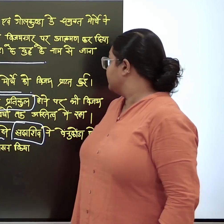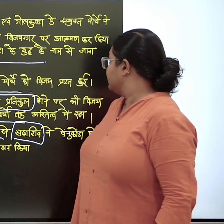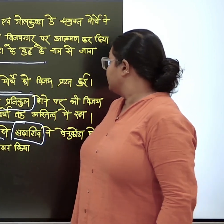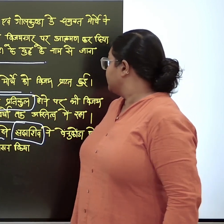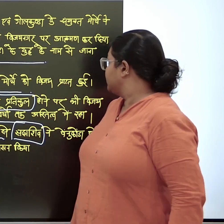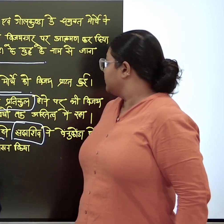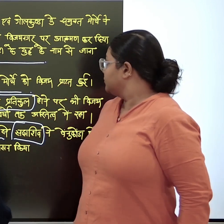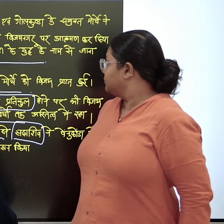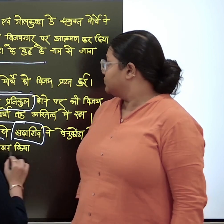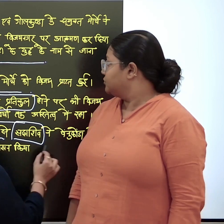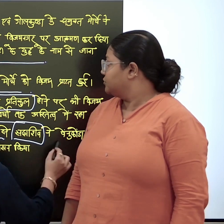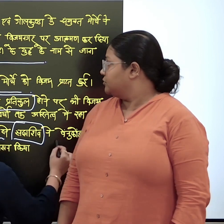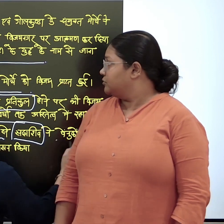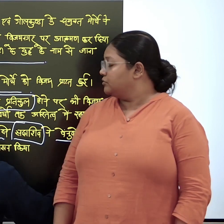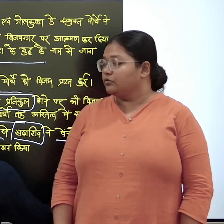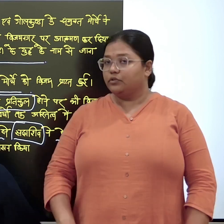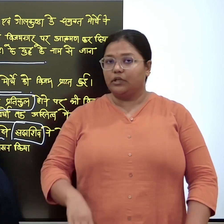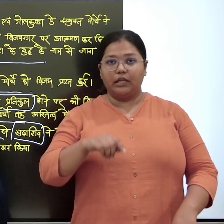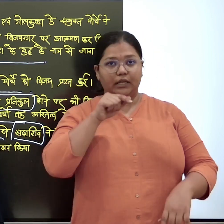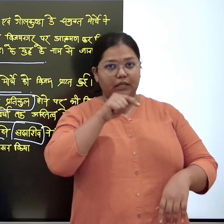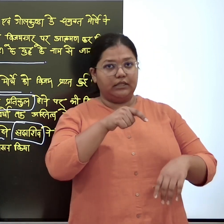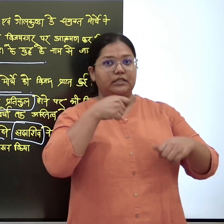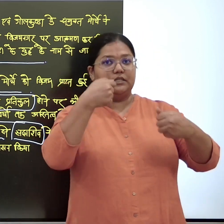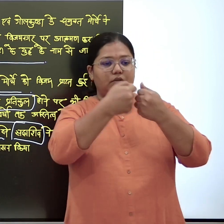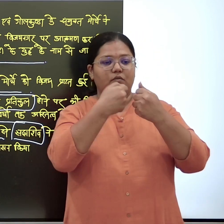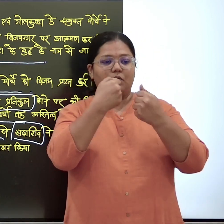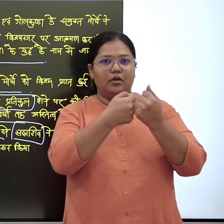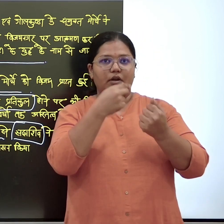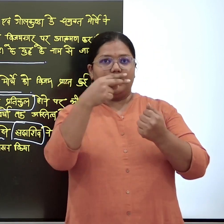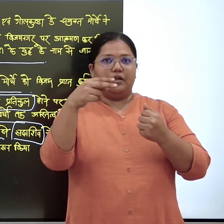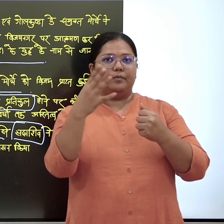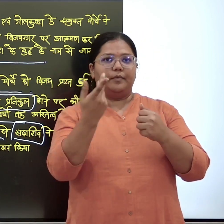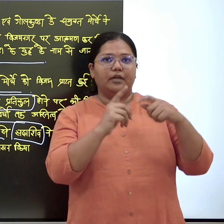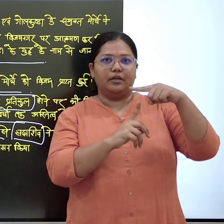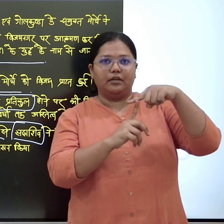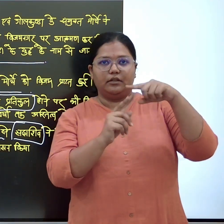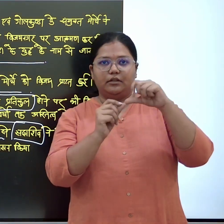को राजधानी बनाकर शासन किया। ठीक,